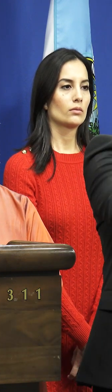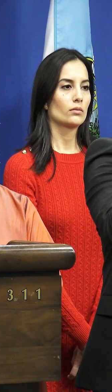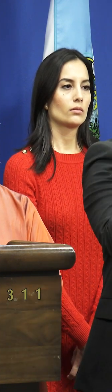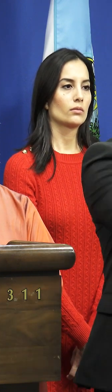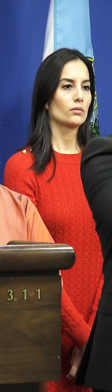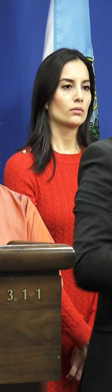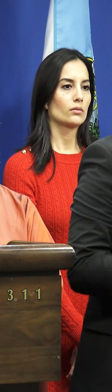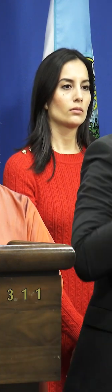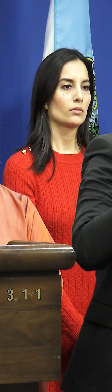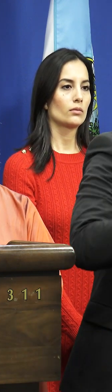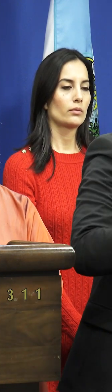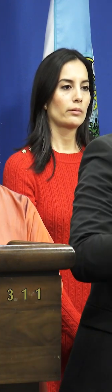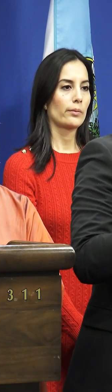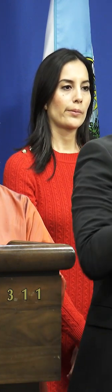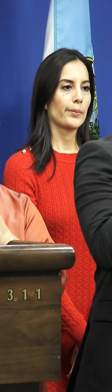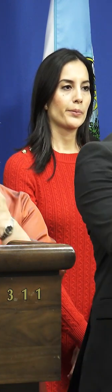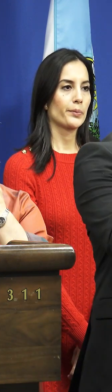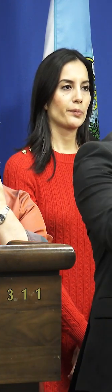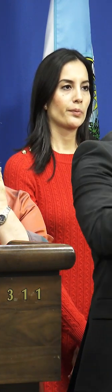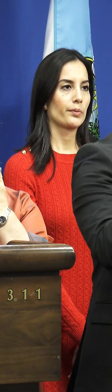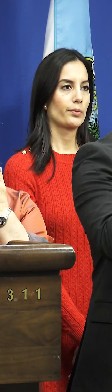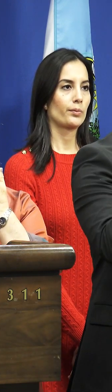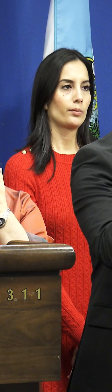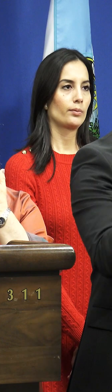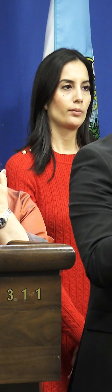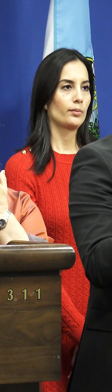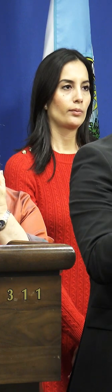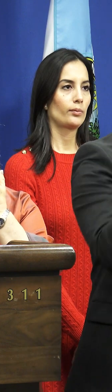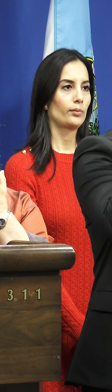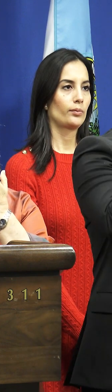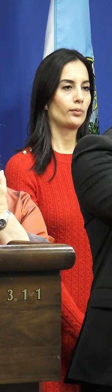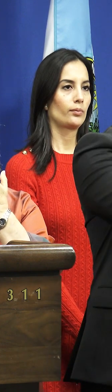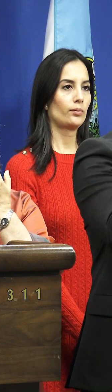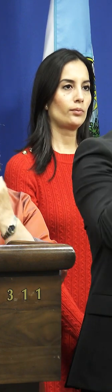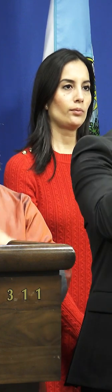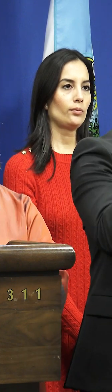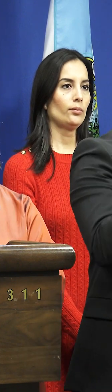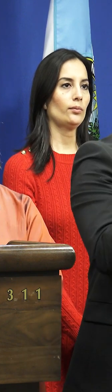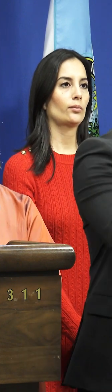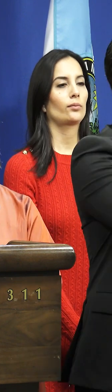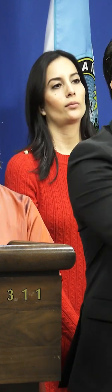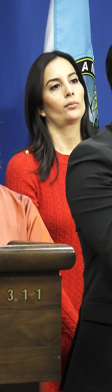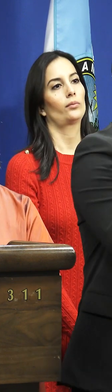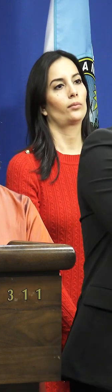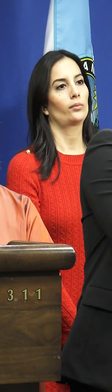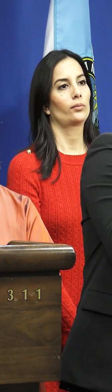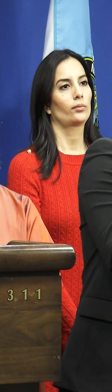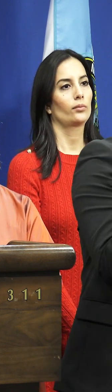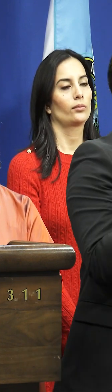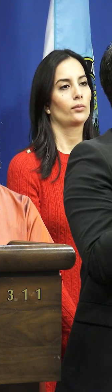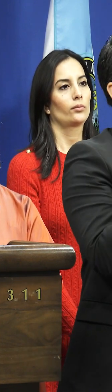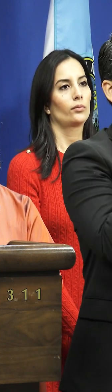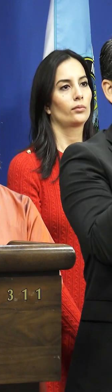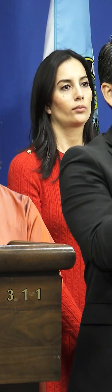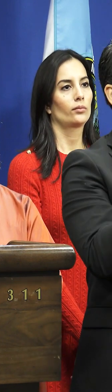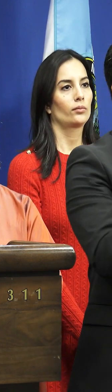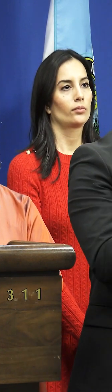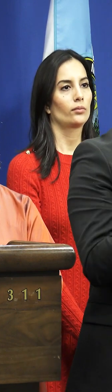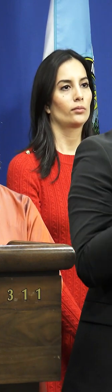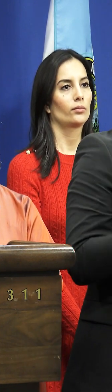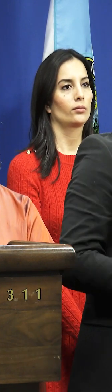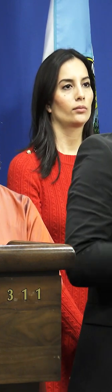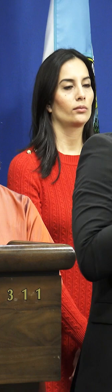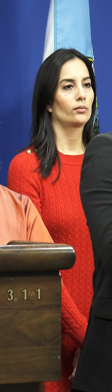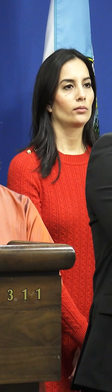aquí, que por favor, si no tienen que salir en los próximos días, no salgan. Como mencioné, vivo a menos de media milla y